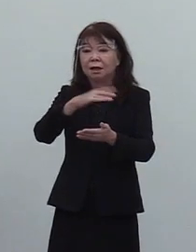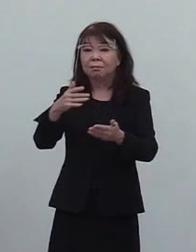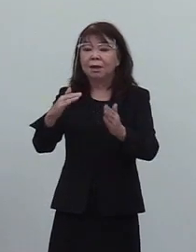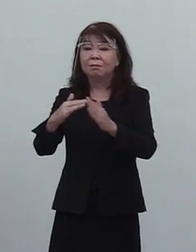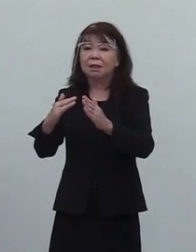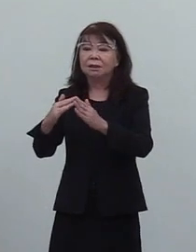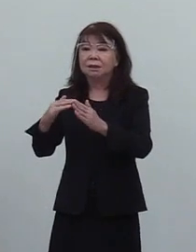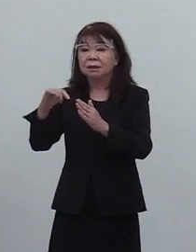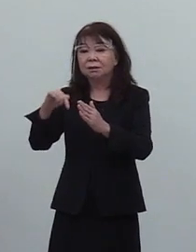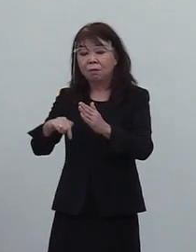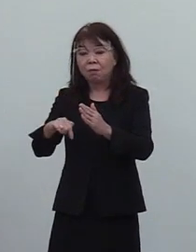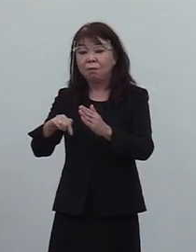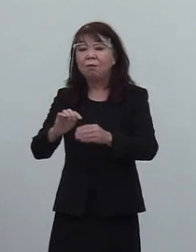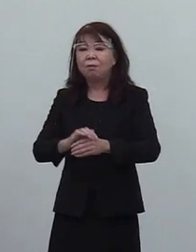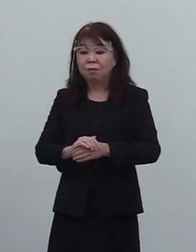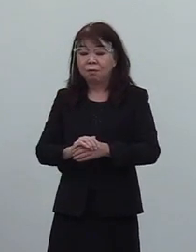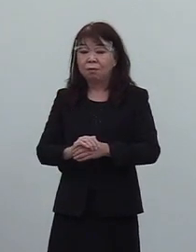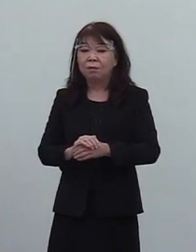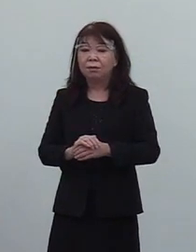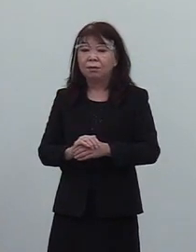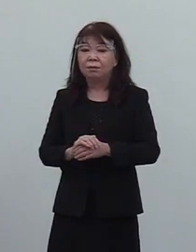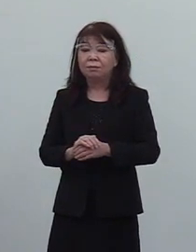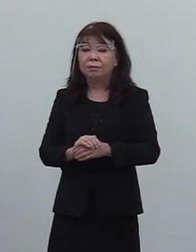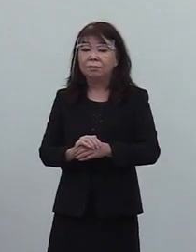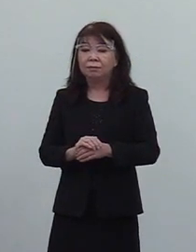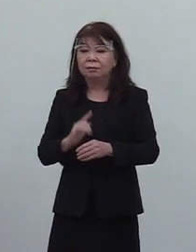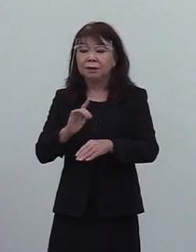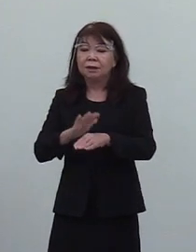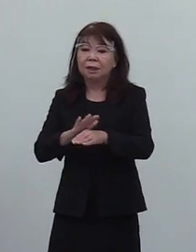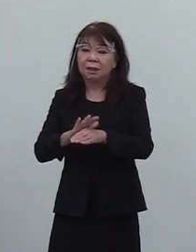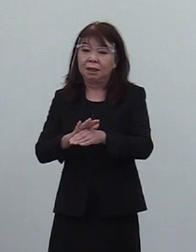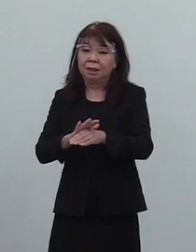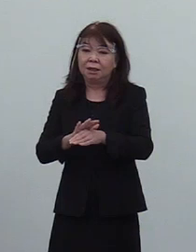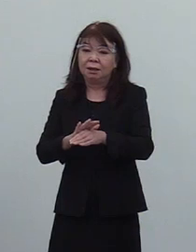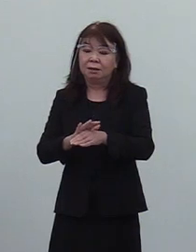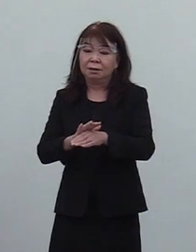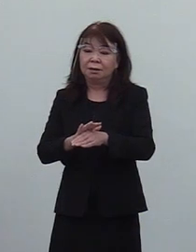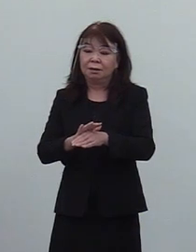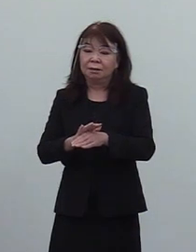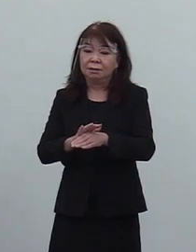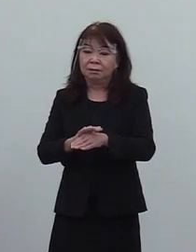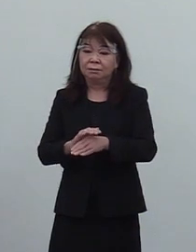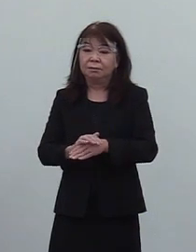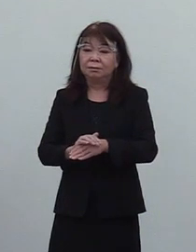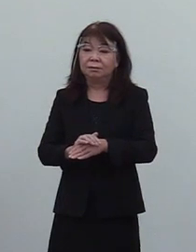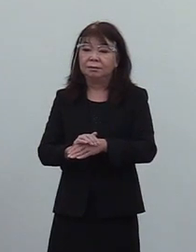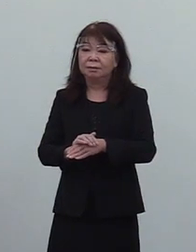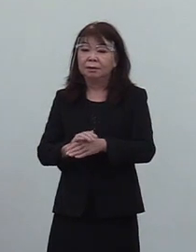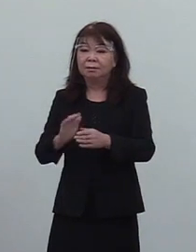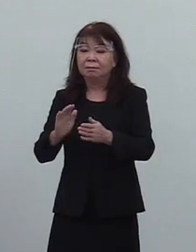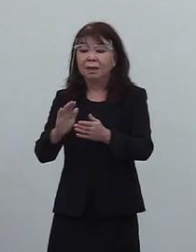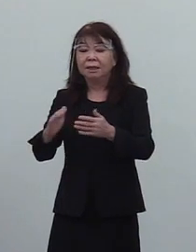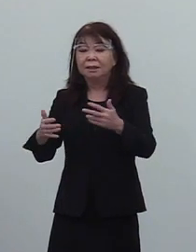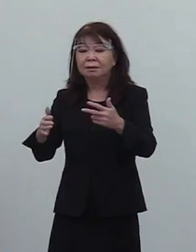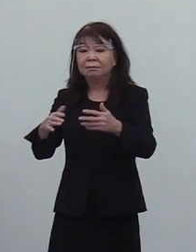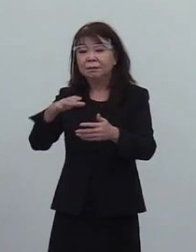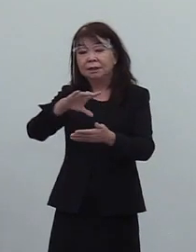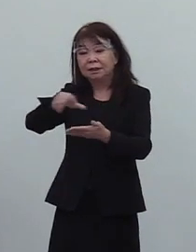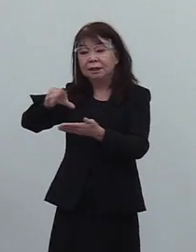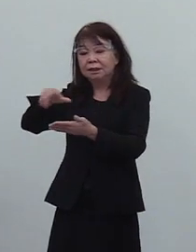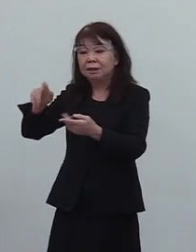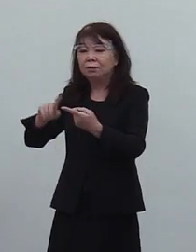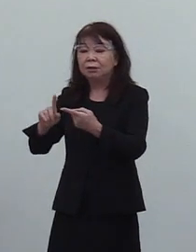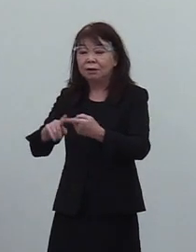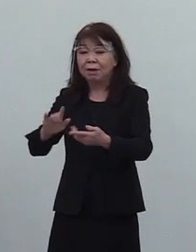で、過去にも施設につきましてはそういう検討部とかそういう言い方しないで保有しててありますので、